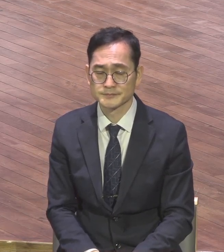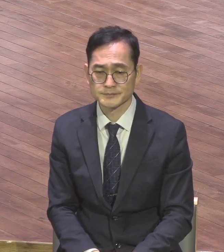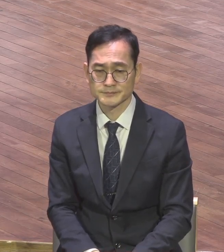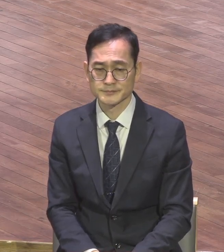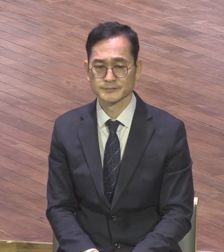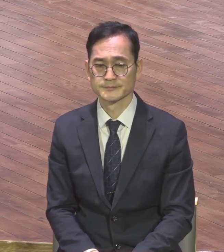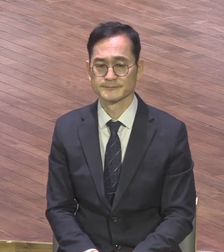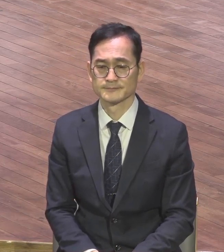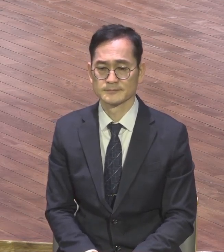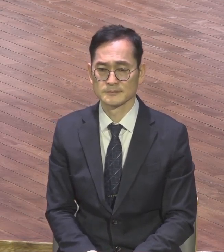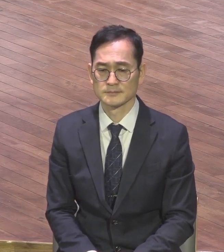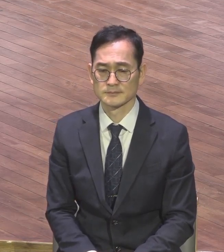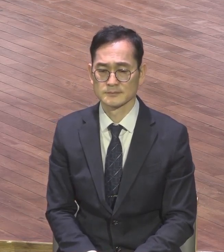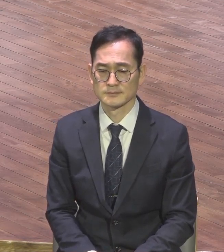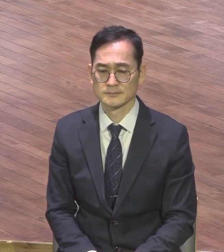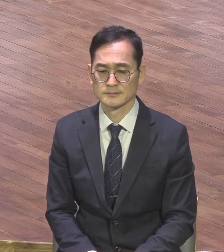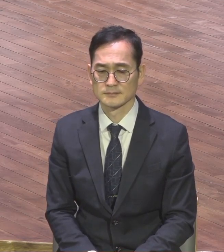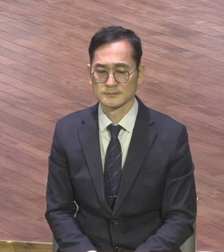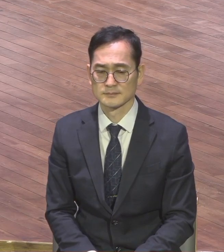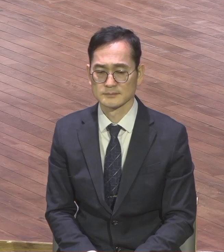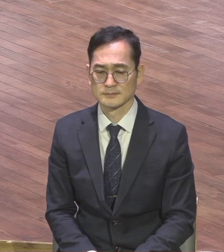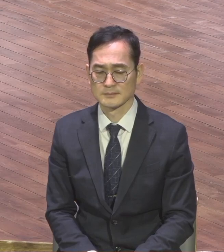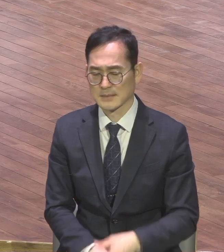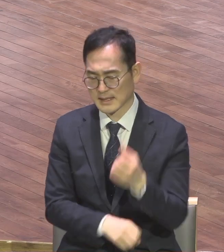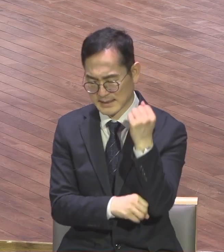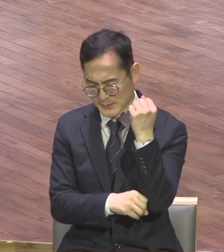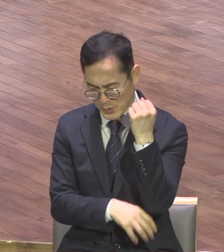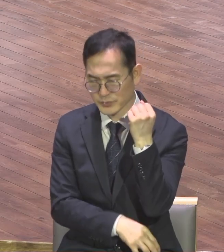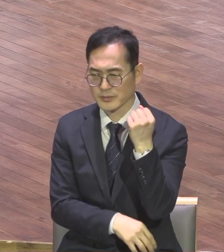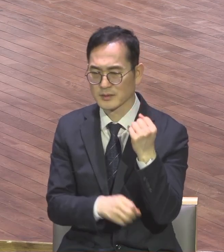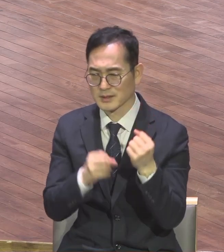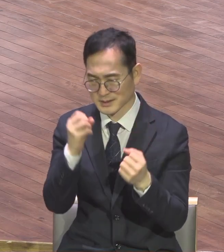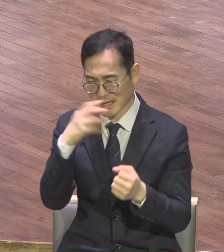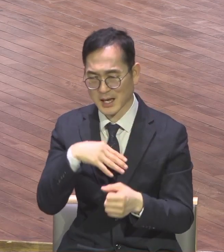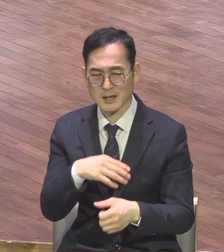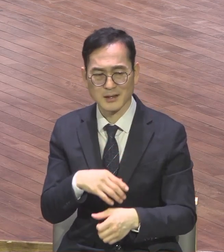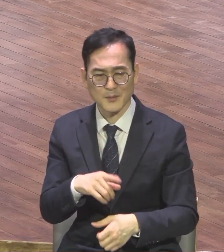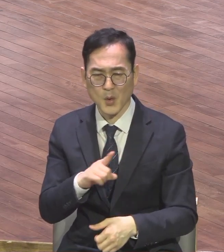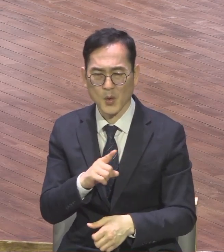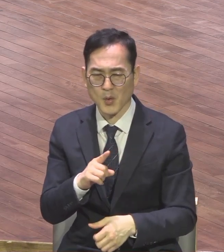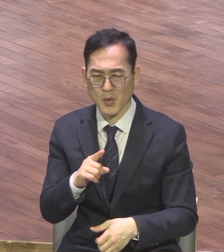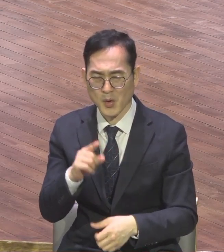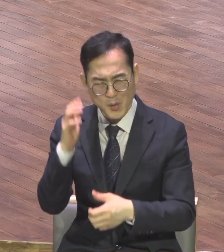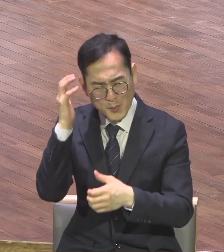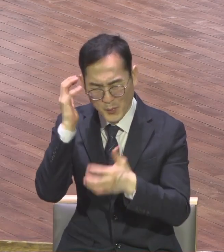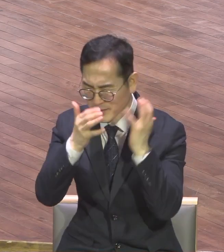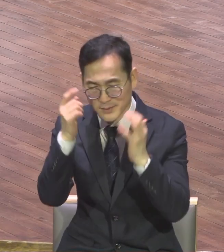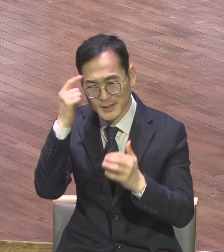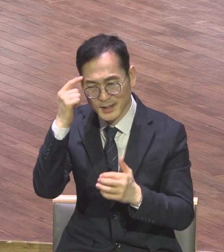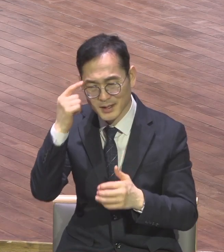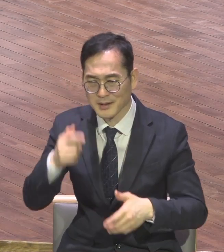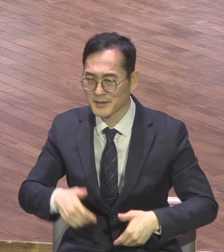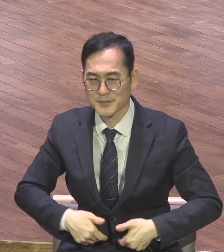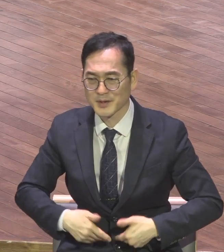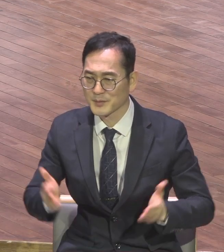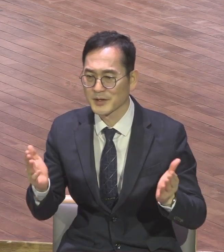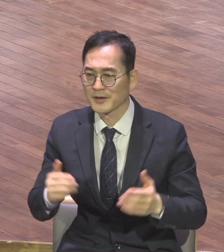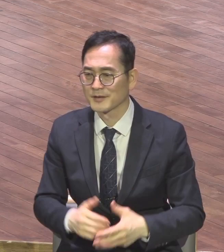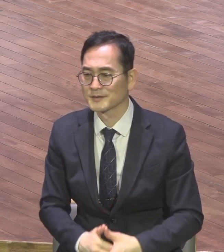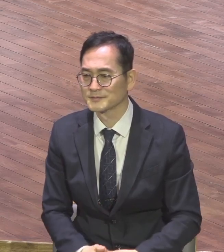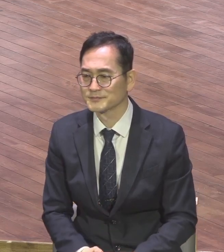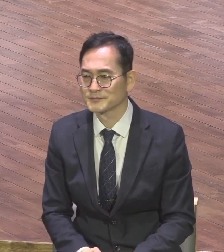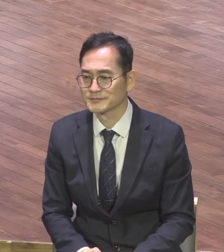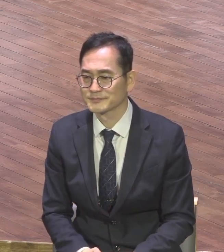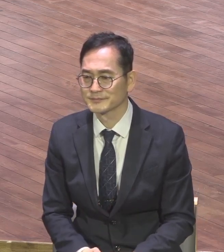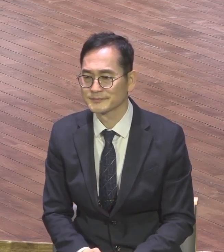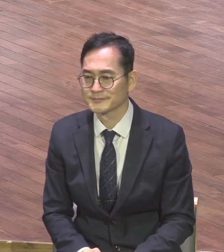단순히 믿으시기 바랍니다. 단순히 믿으세요. 뭐 분석하지 마세요. 뭐 그걸 따지지 마세요. 앞뒤 문맥 따지지 말라고 그냥 믿으시기